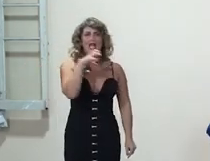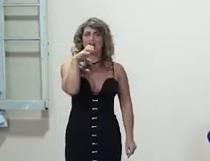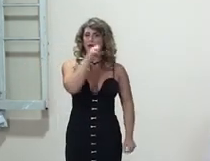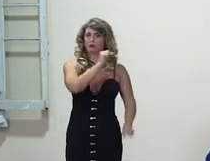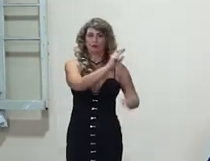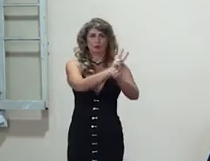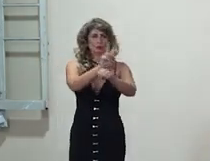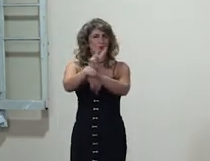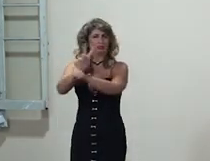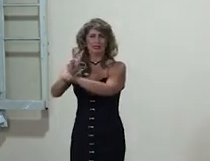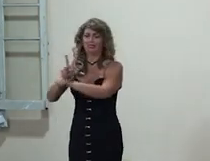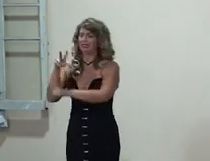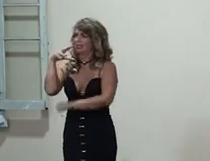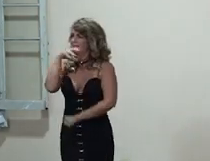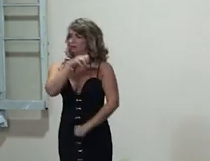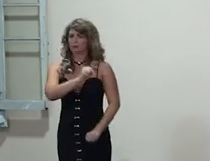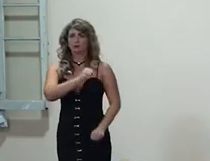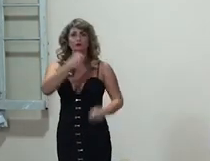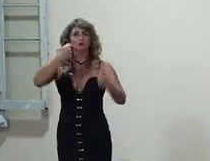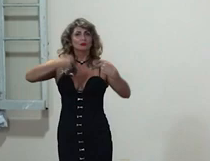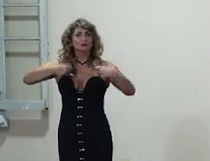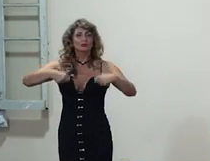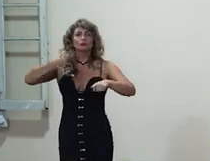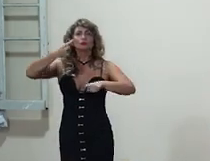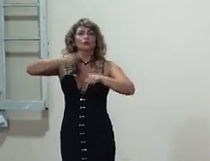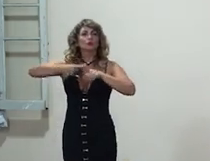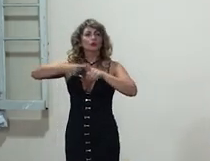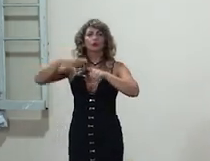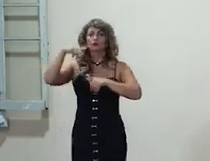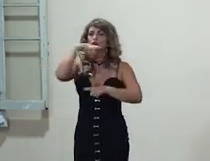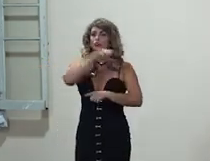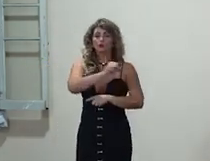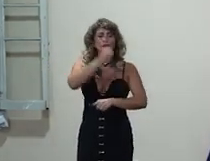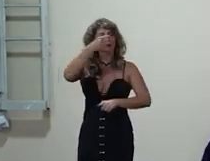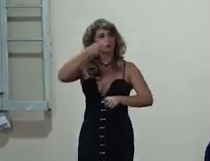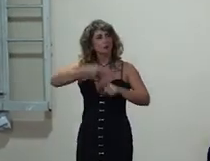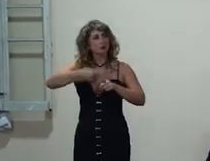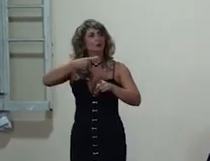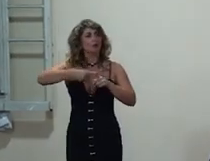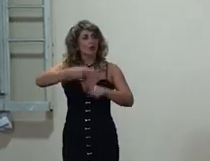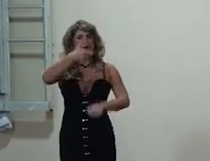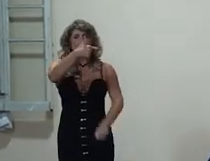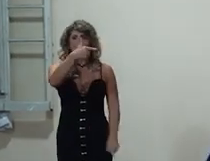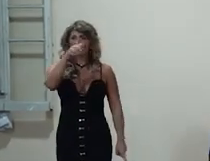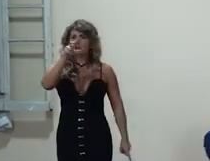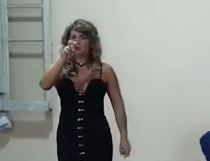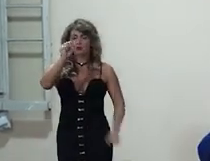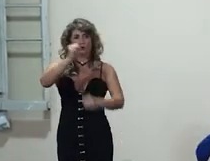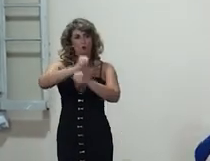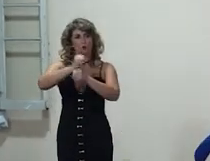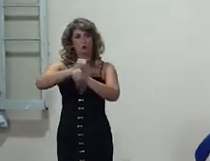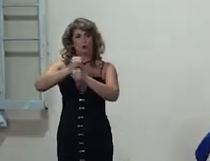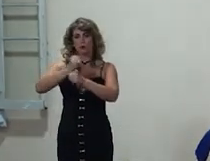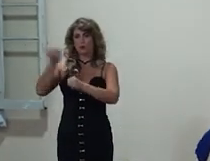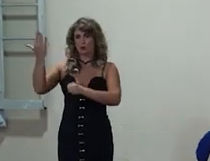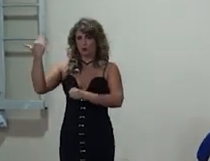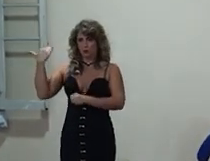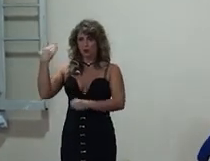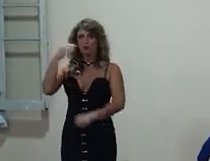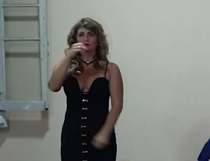nós tratarmos sobre ela. Por que urgência? Há 25 anos atrás, na